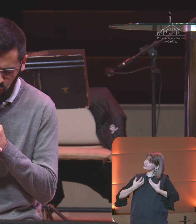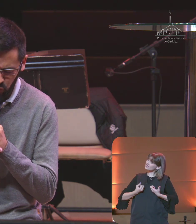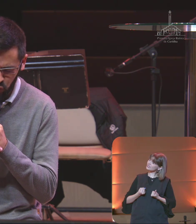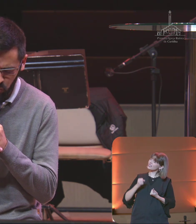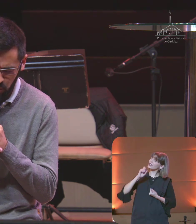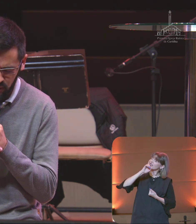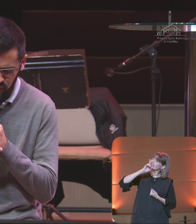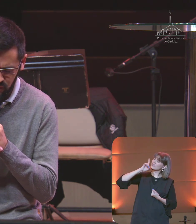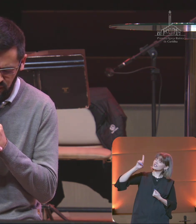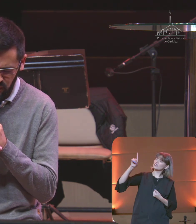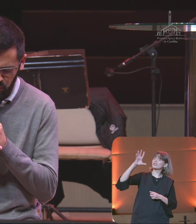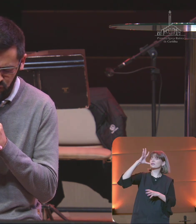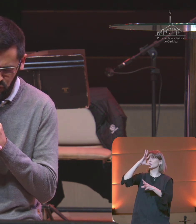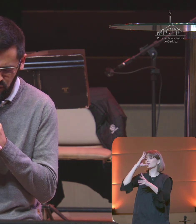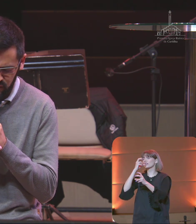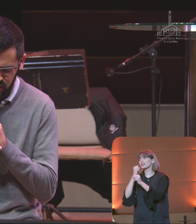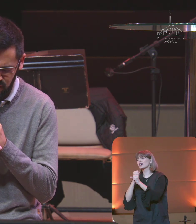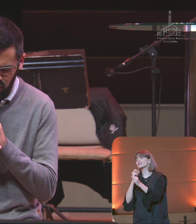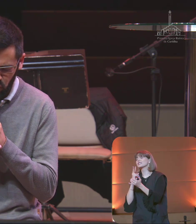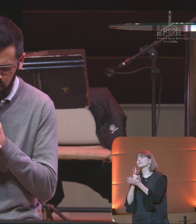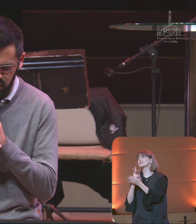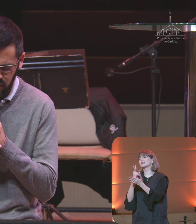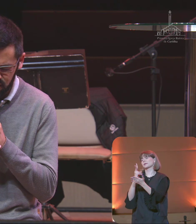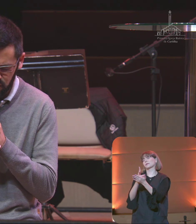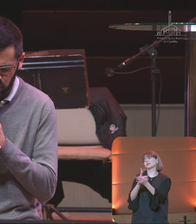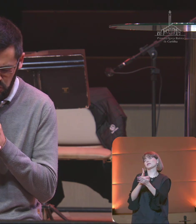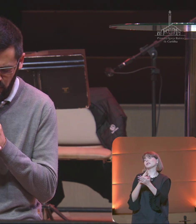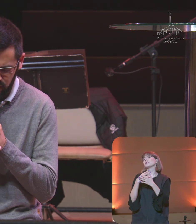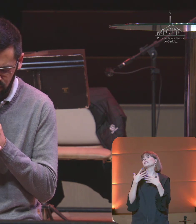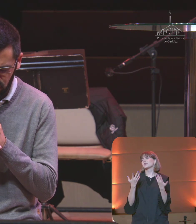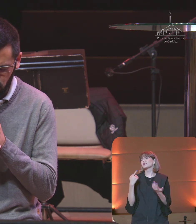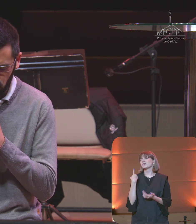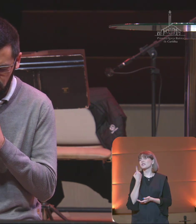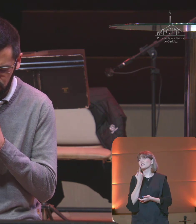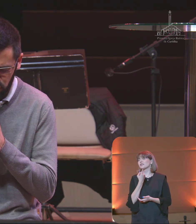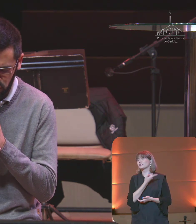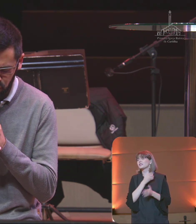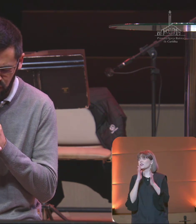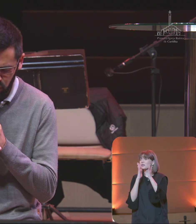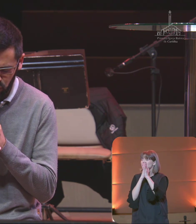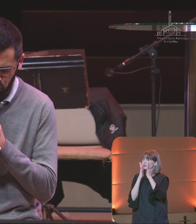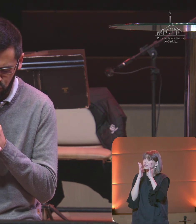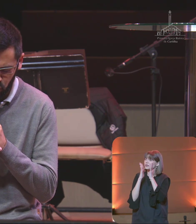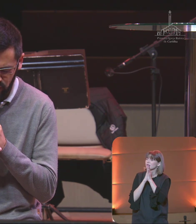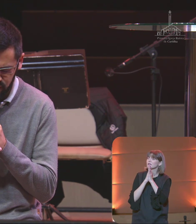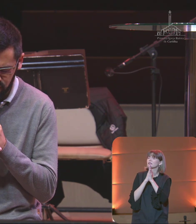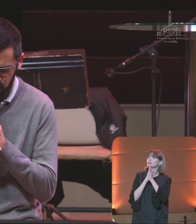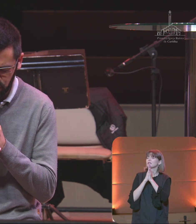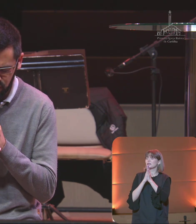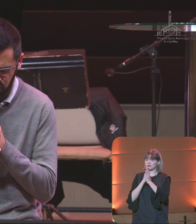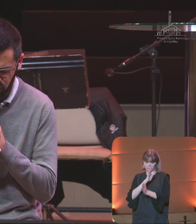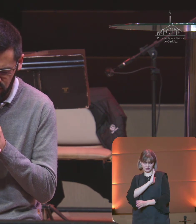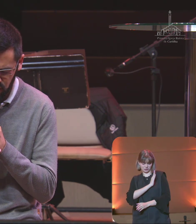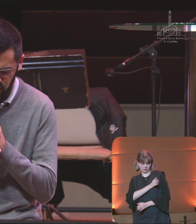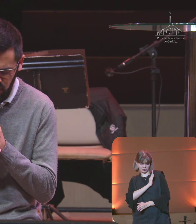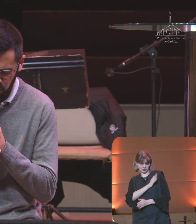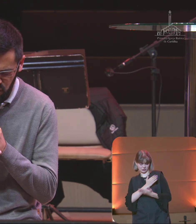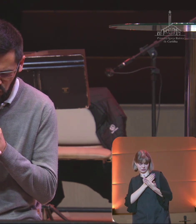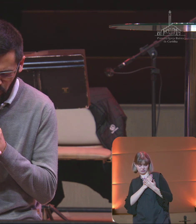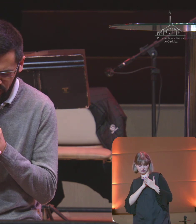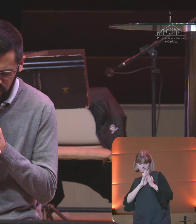em todos os momentos. Por isso nós oramos aqui nessa noite, Pai, colocando diante do Senhor o nosso coração, a nossa